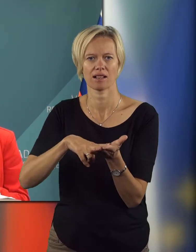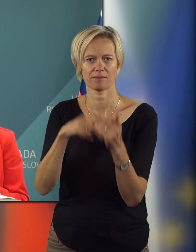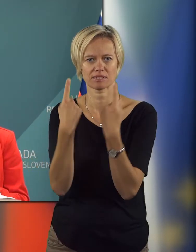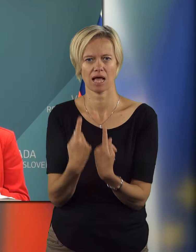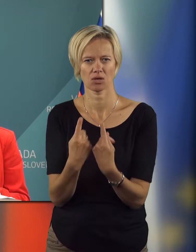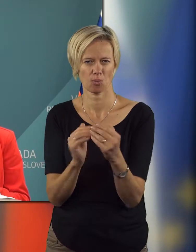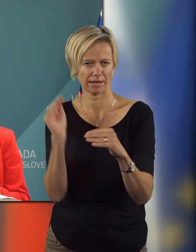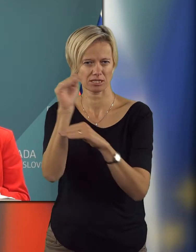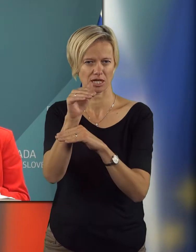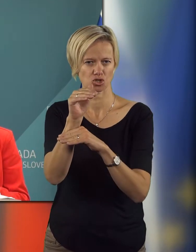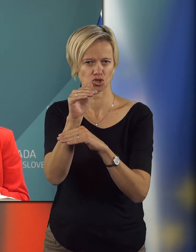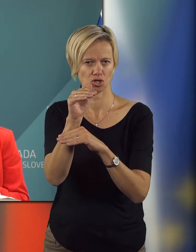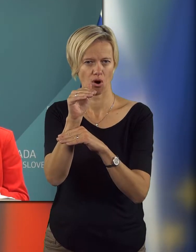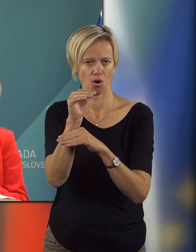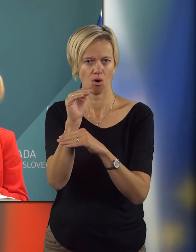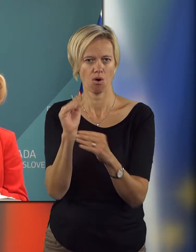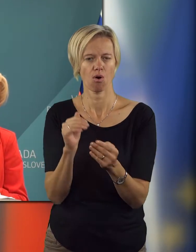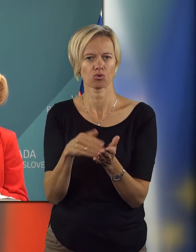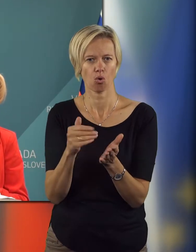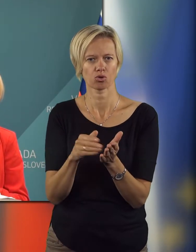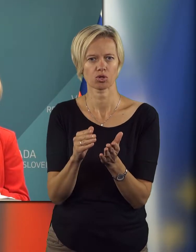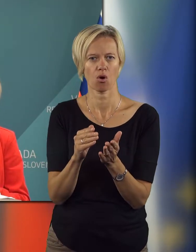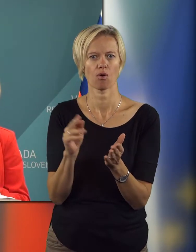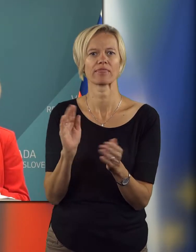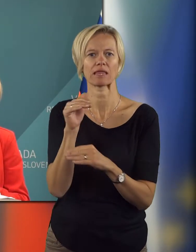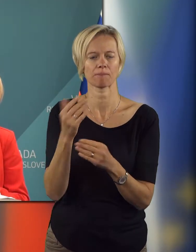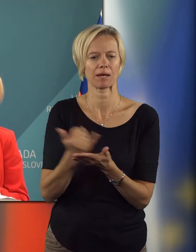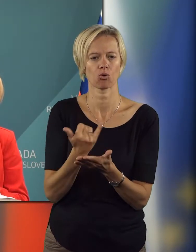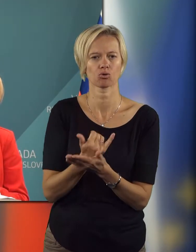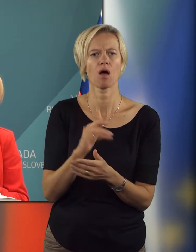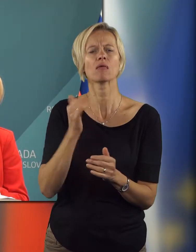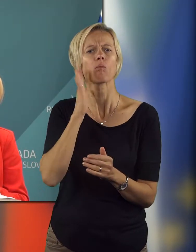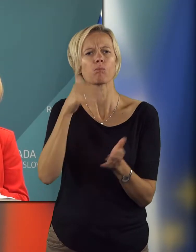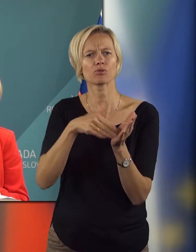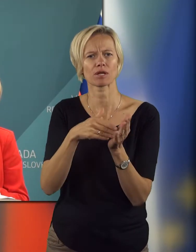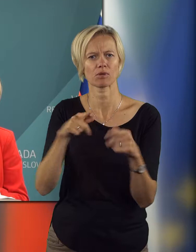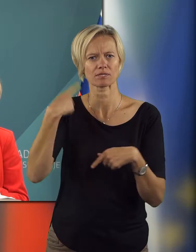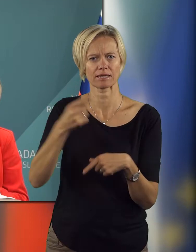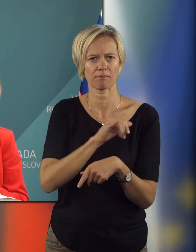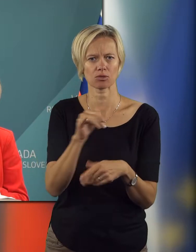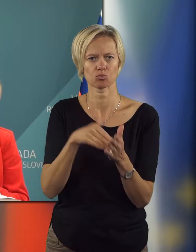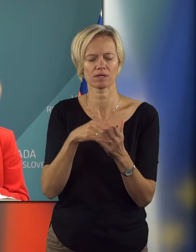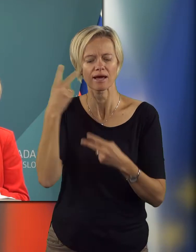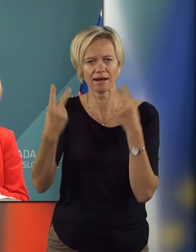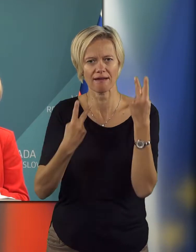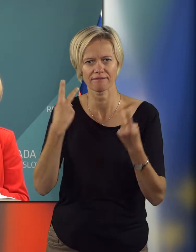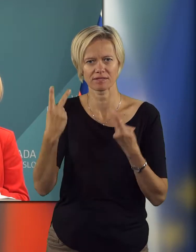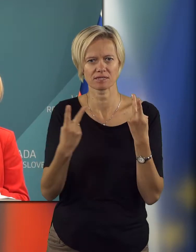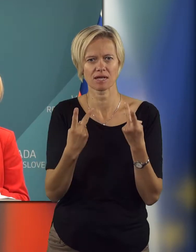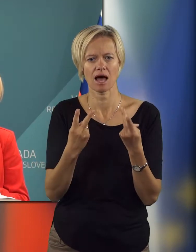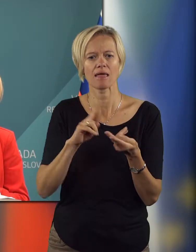stanju tega presežka odhodkov na prihodki, da bo potrebna v naslednjem letu tudi